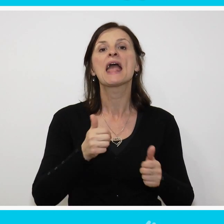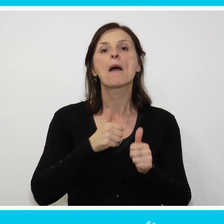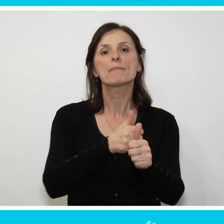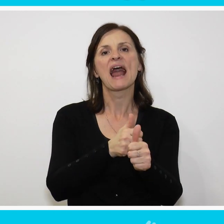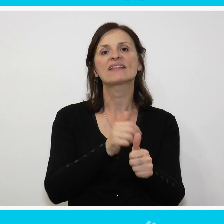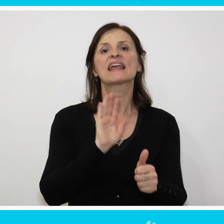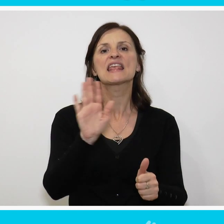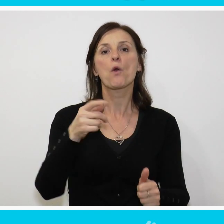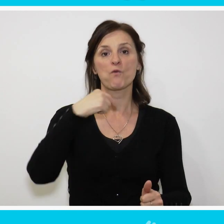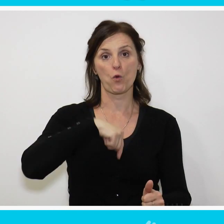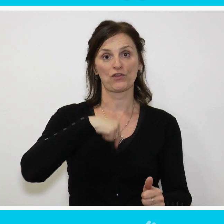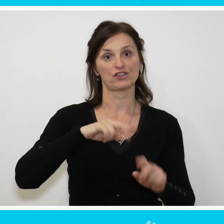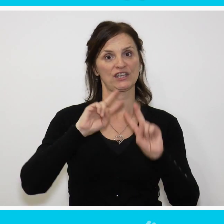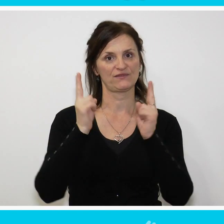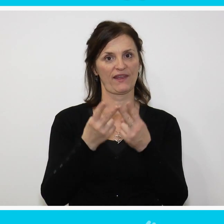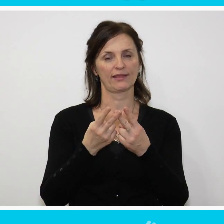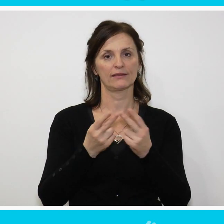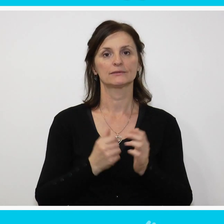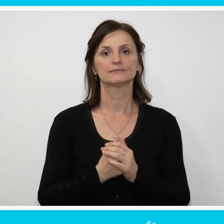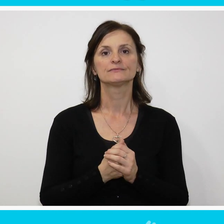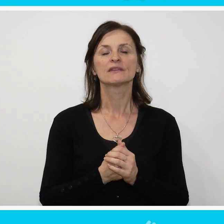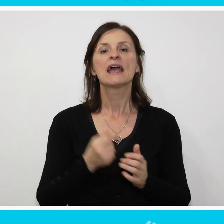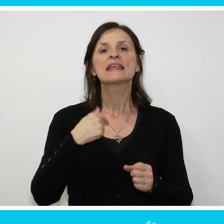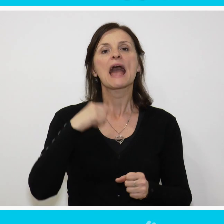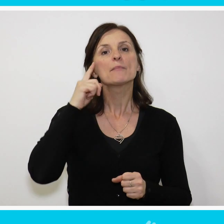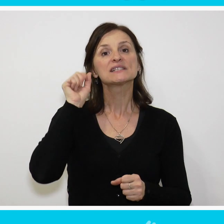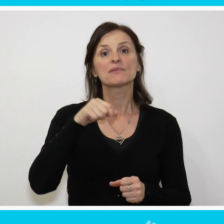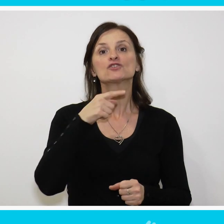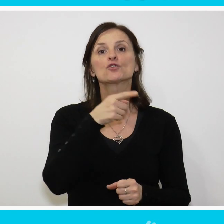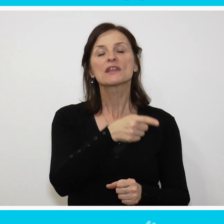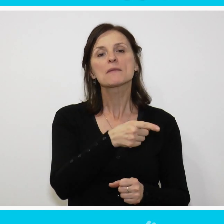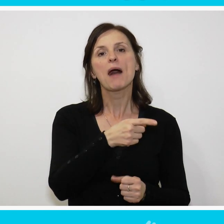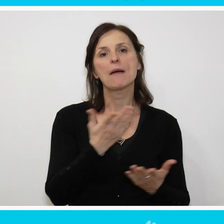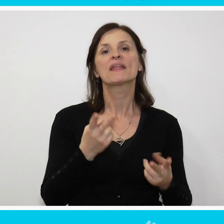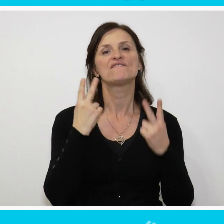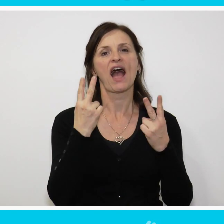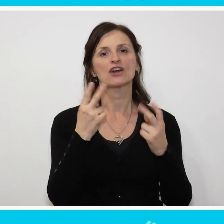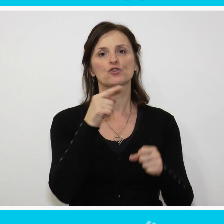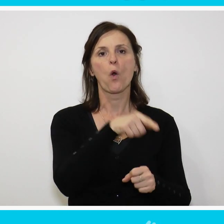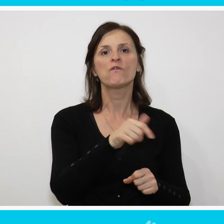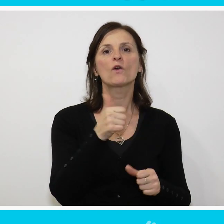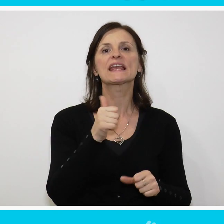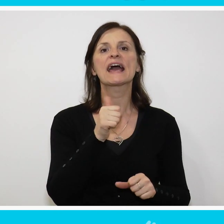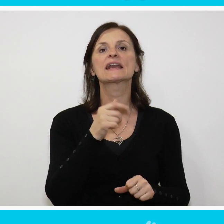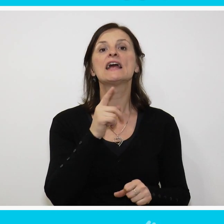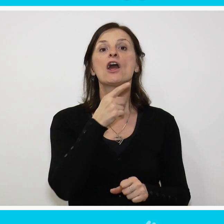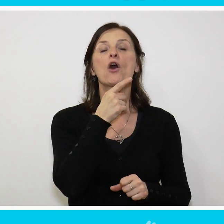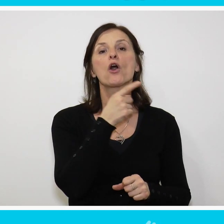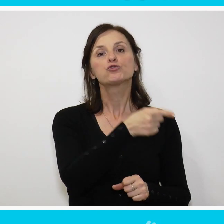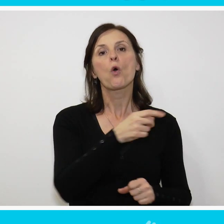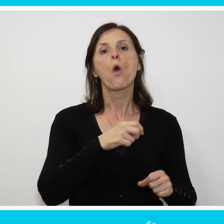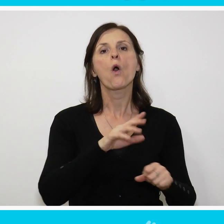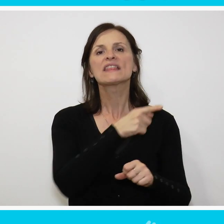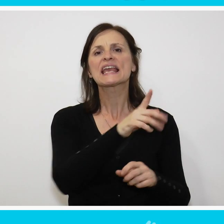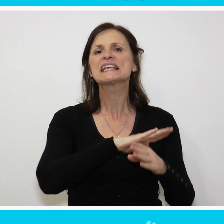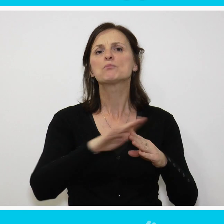spontano slede njihov unutrašnji svet. Ja mislim da im prilično znači, prvenstveno zato što mislim da i